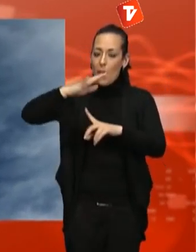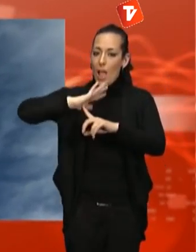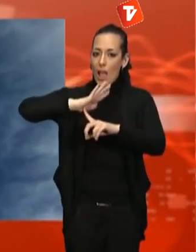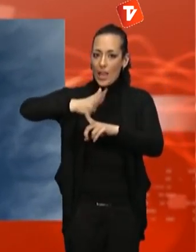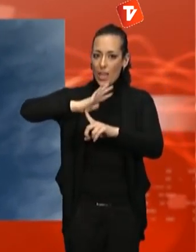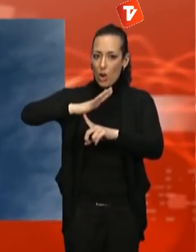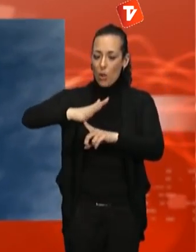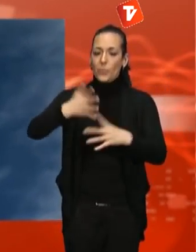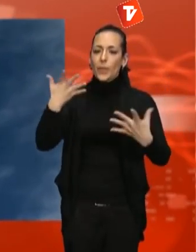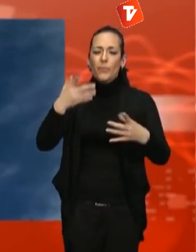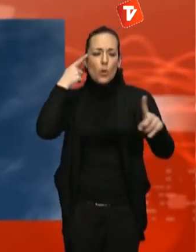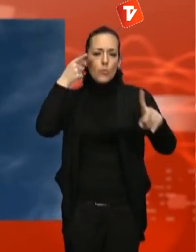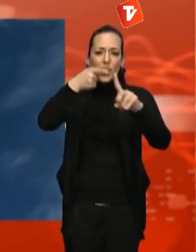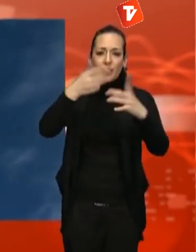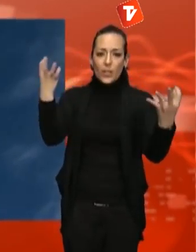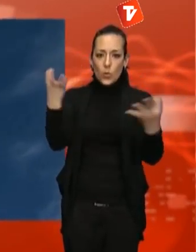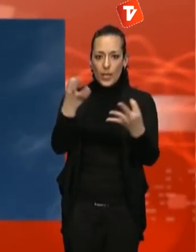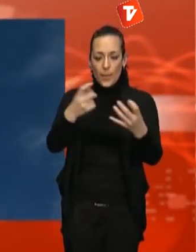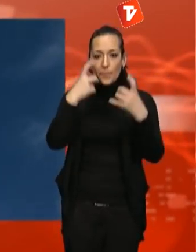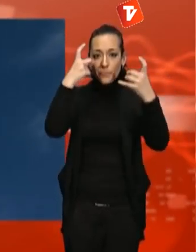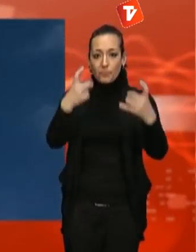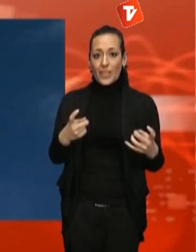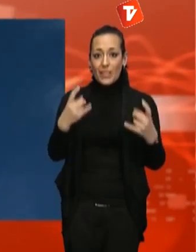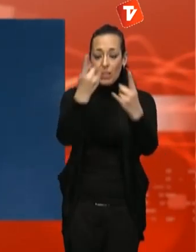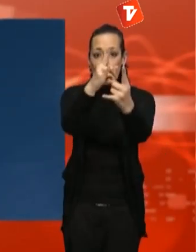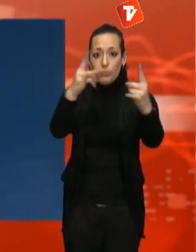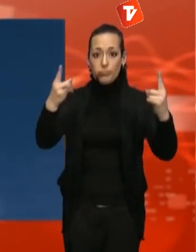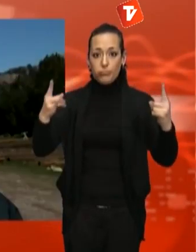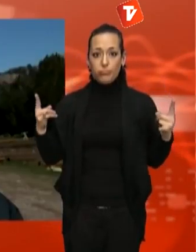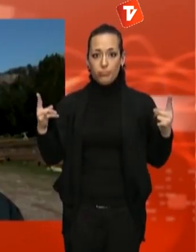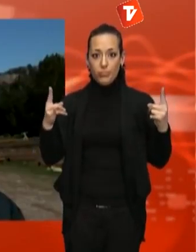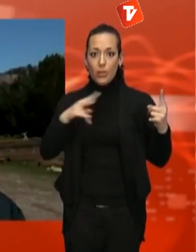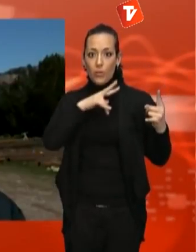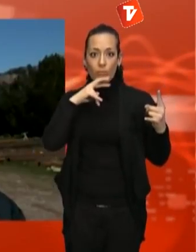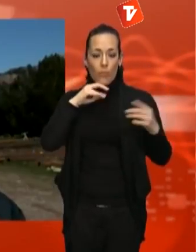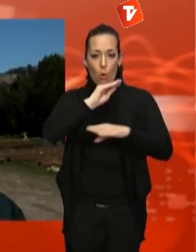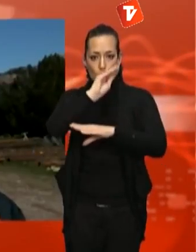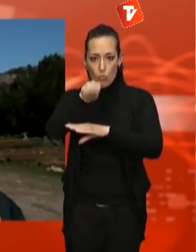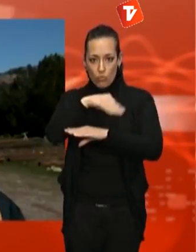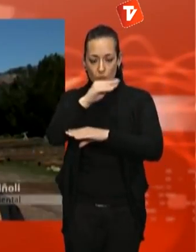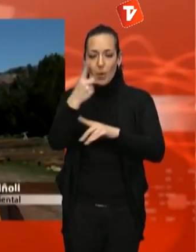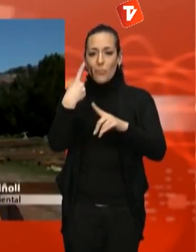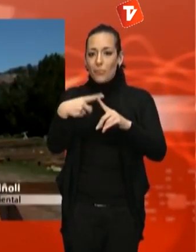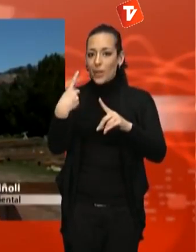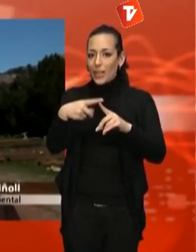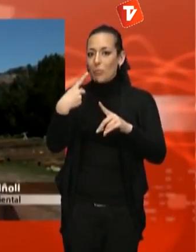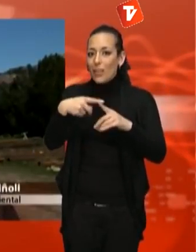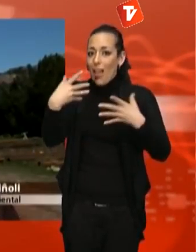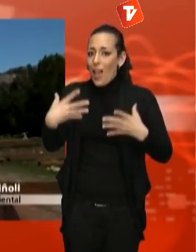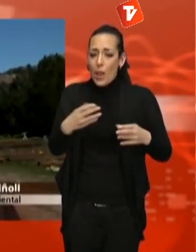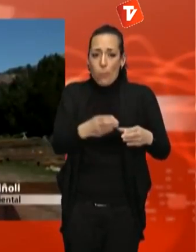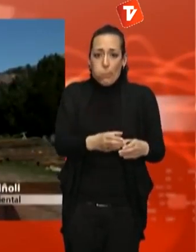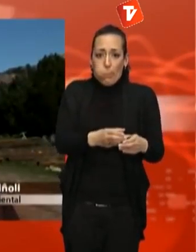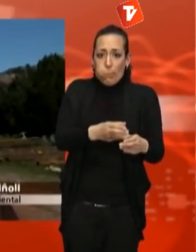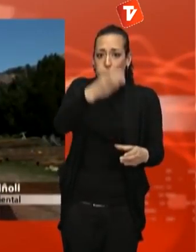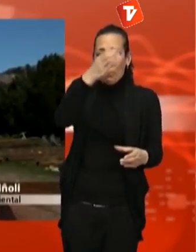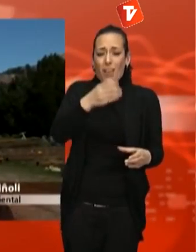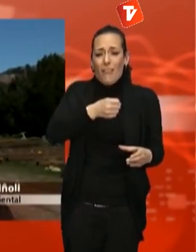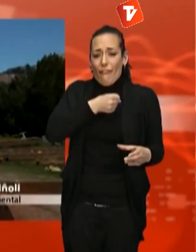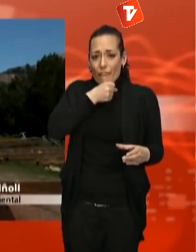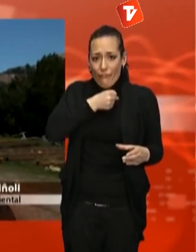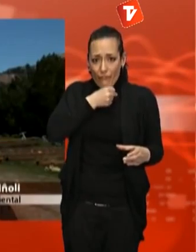'espai natural perquè s'evita obrir camins i pistes al parc. El helicòpter, que aquí hi amb el pal vell, agafa un de nou i el porta